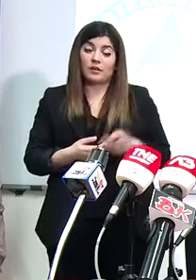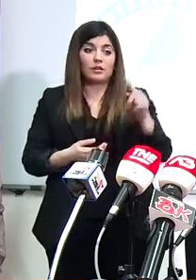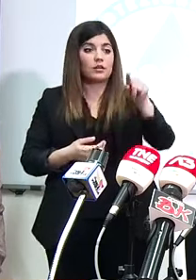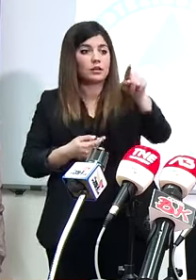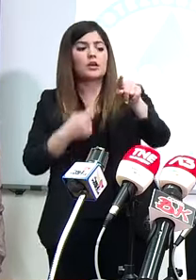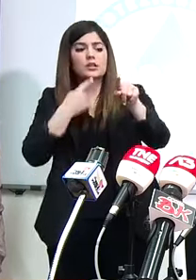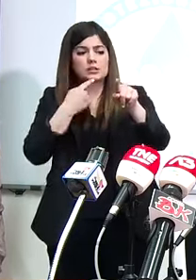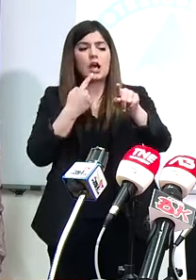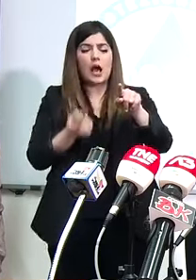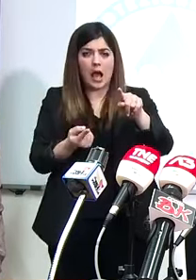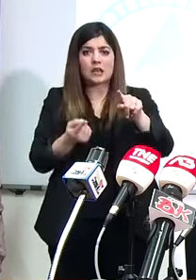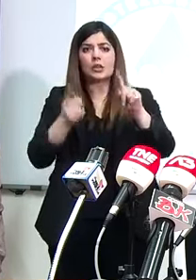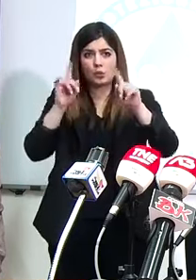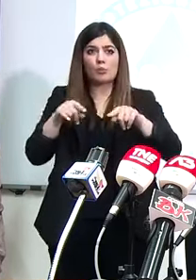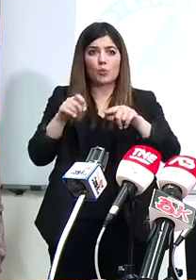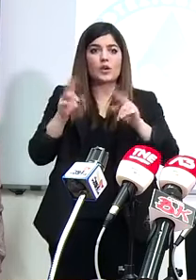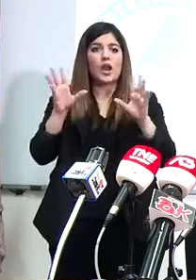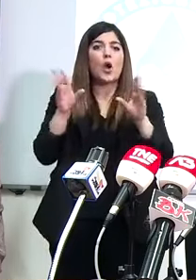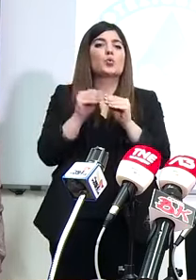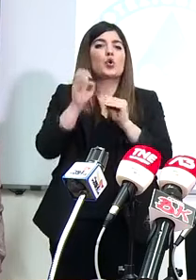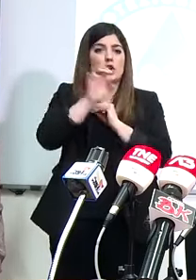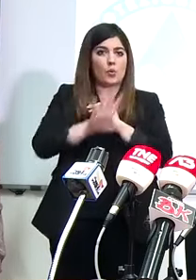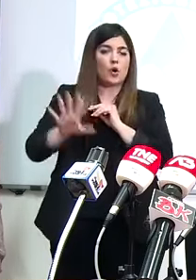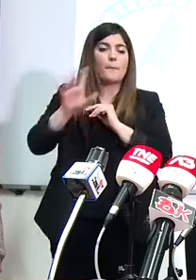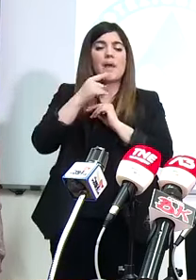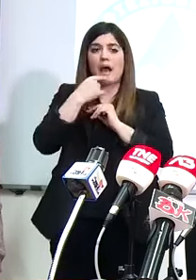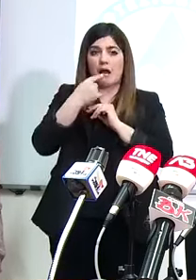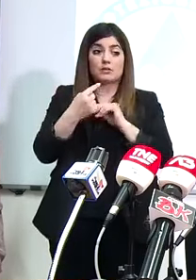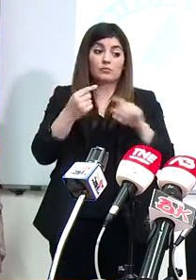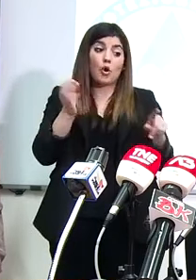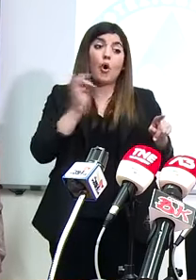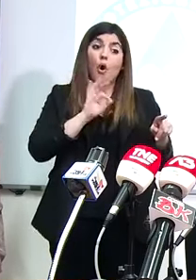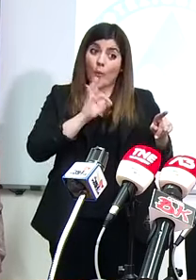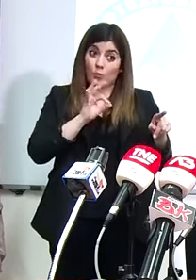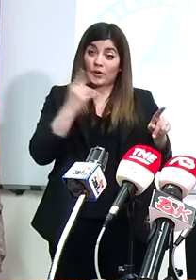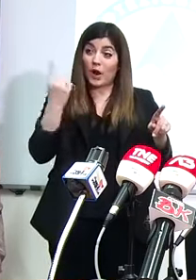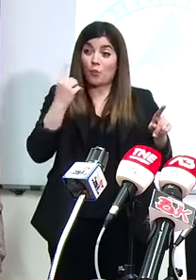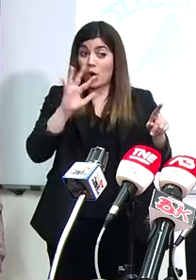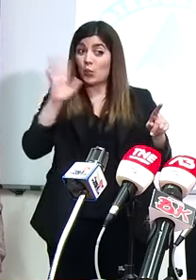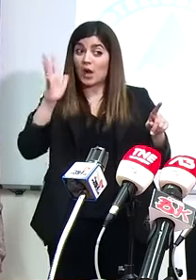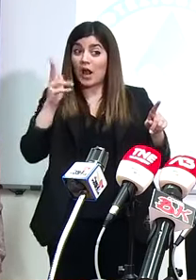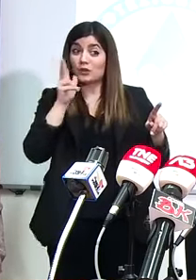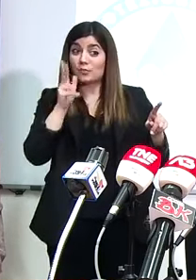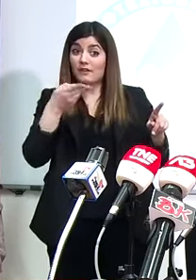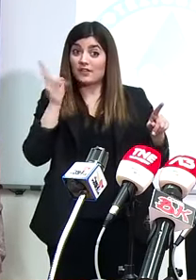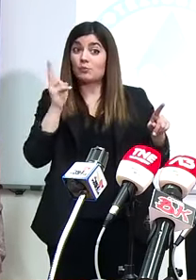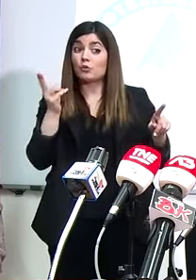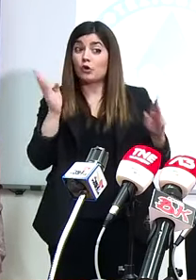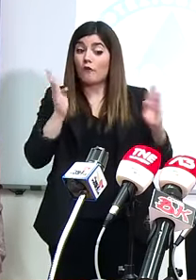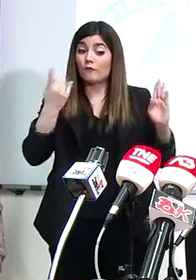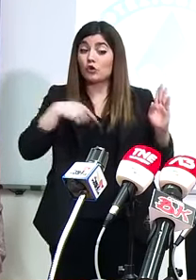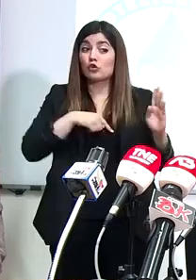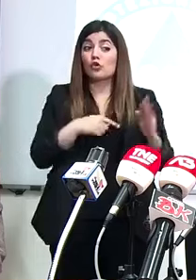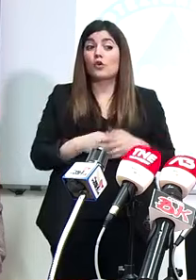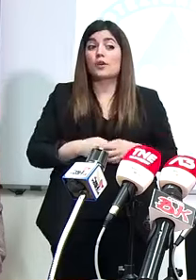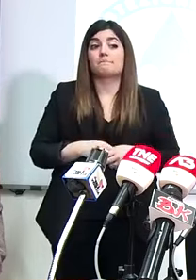rotelli aver sbagliato le procedure il fallimento di aver sottovalutare e sono stati più bravi degli altri come sostengo io